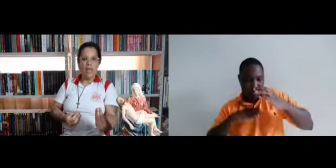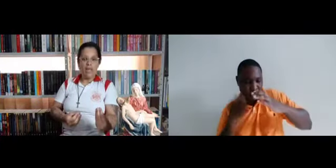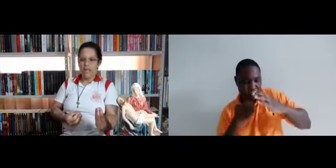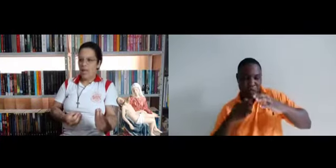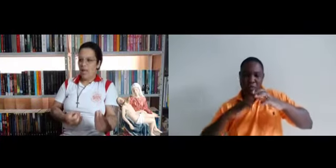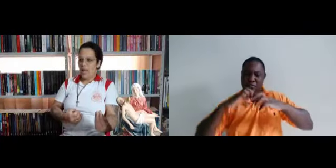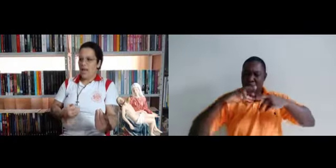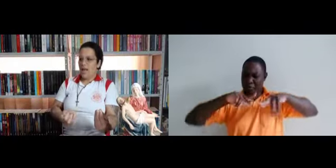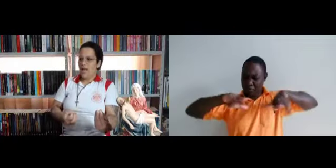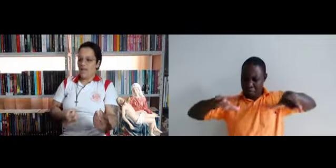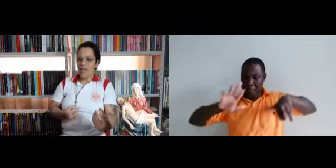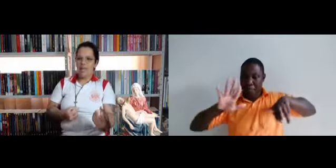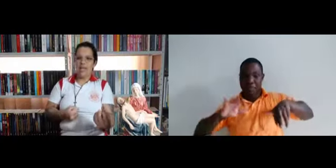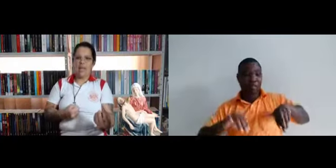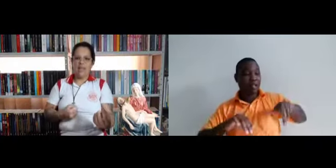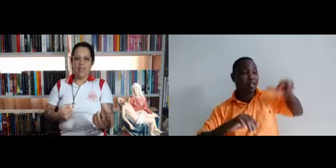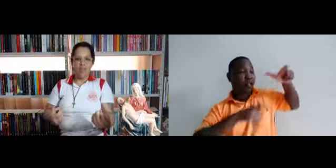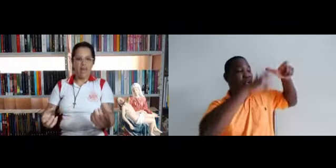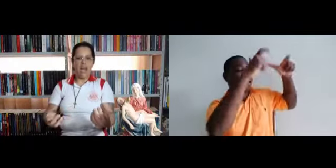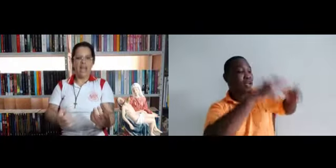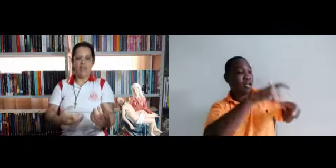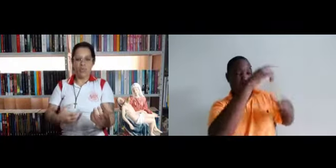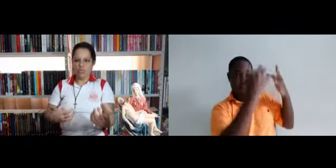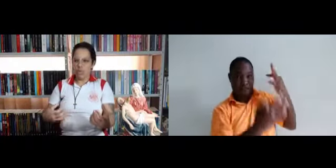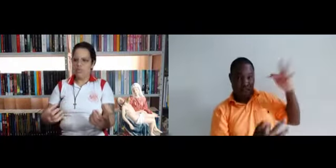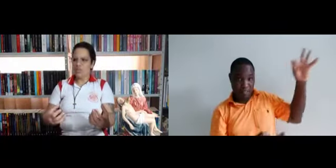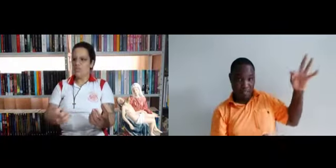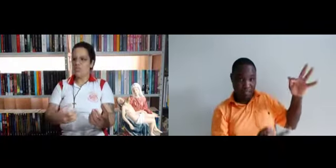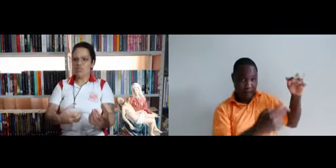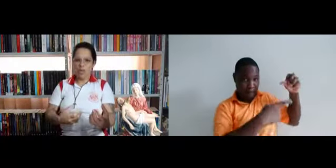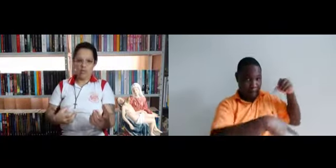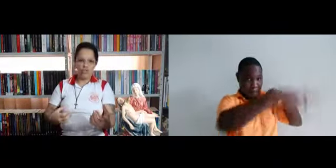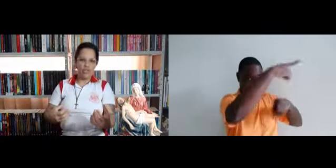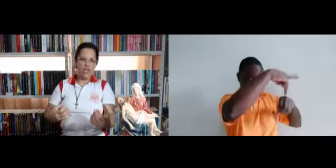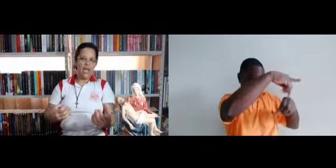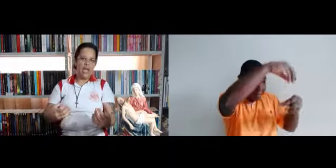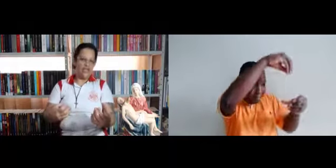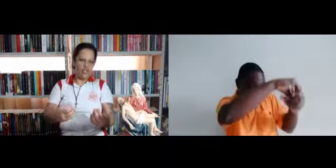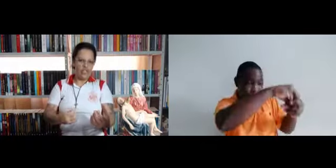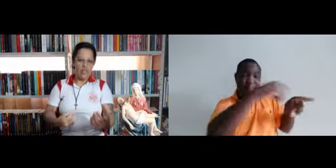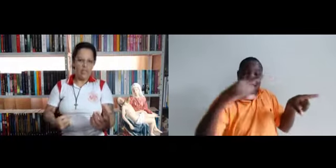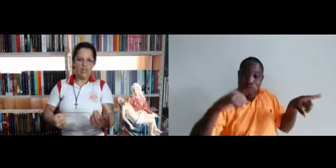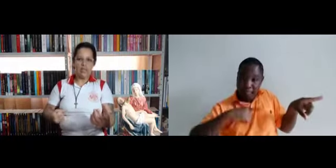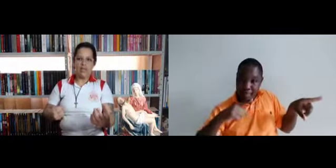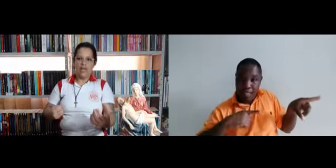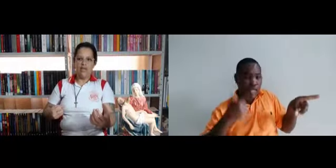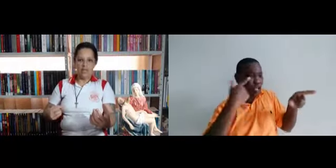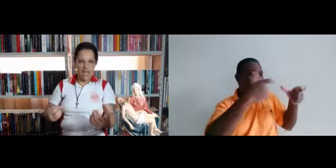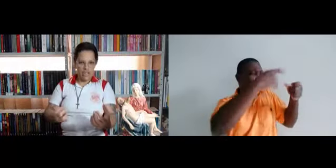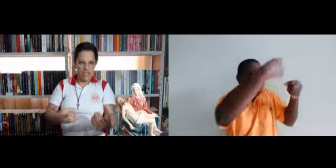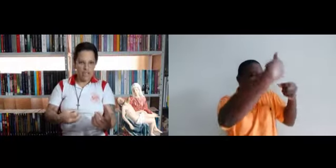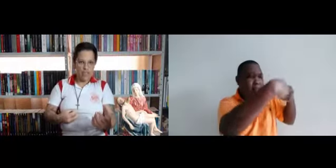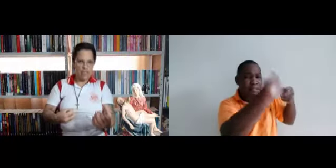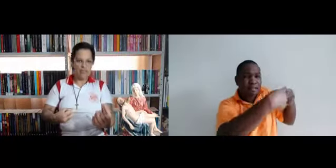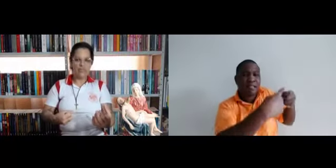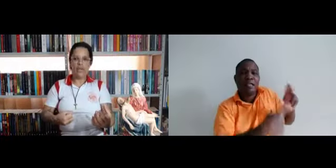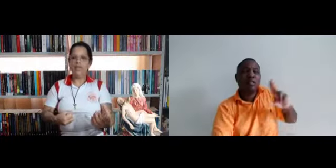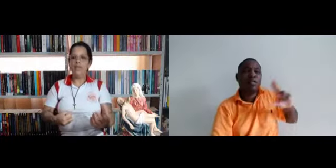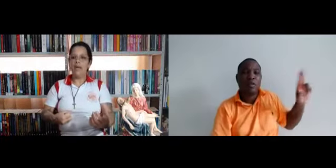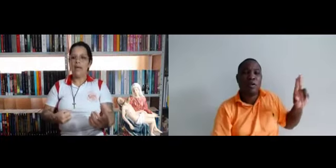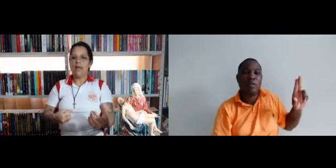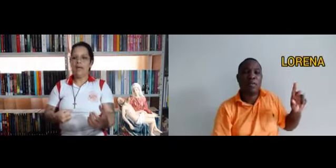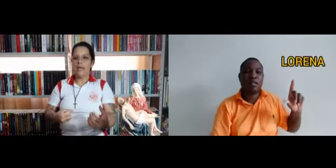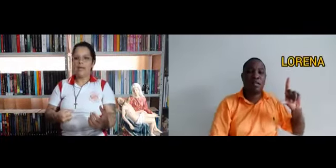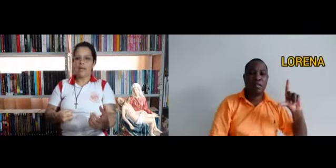mantinha, né? Claro, temperada com todos esses sentimentos de revanchistas, vingativos,